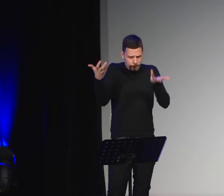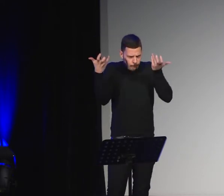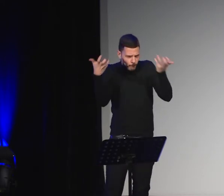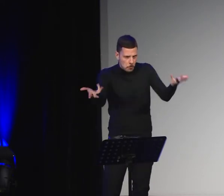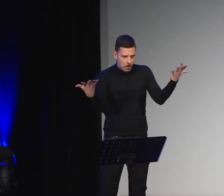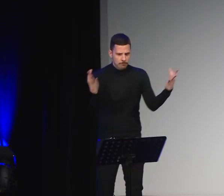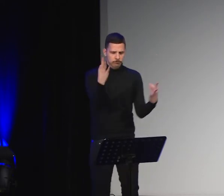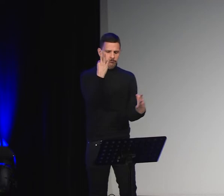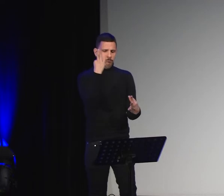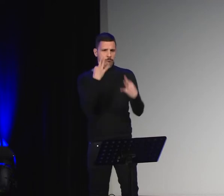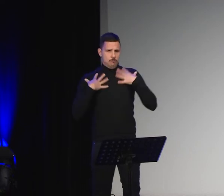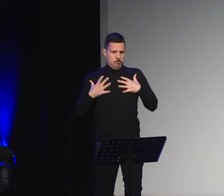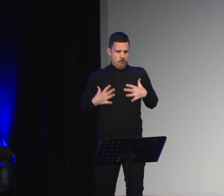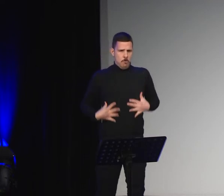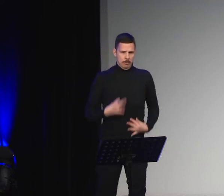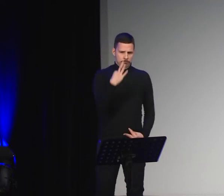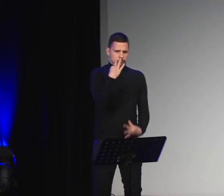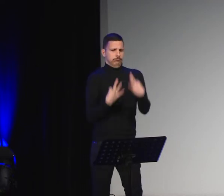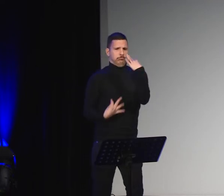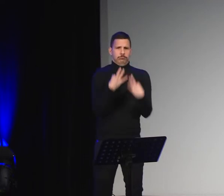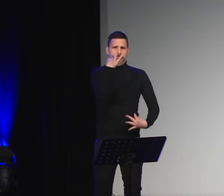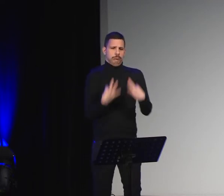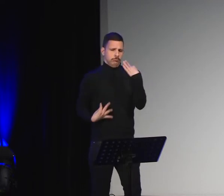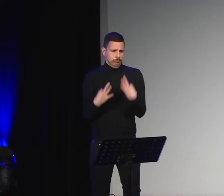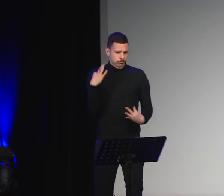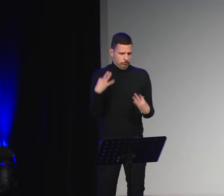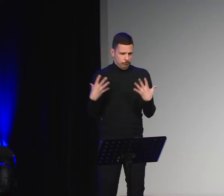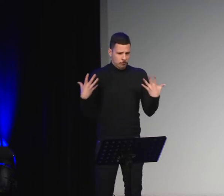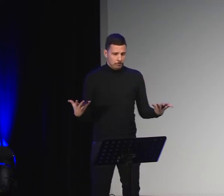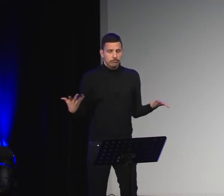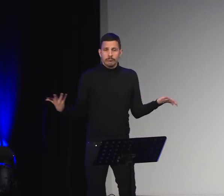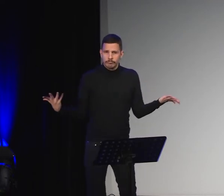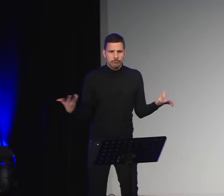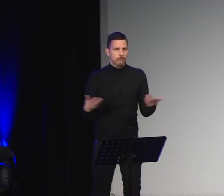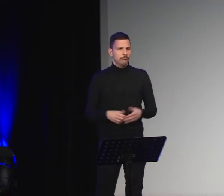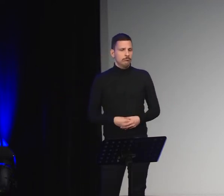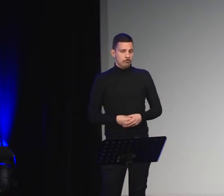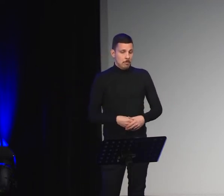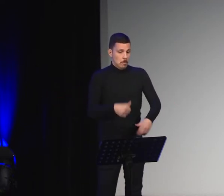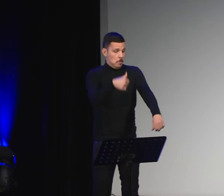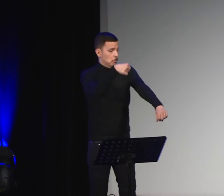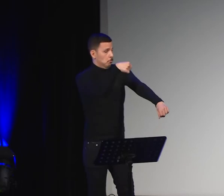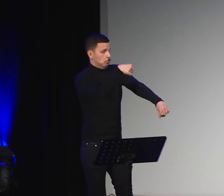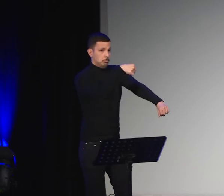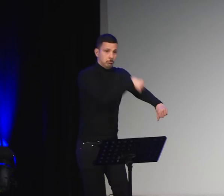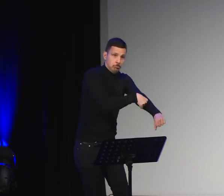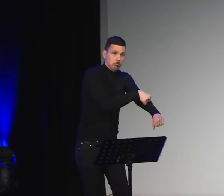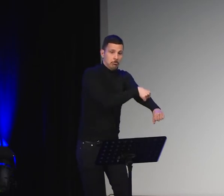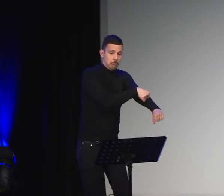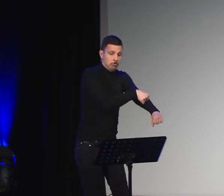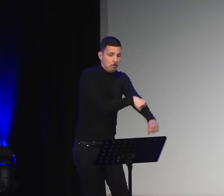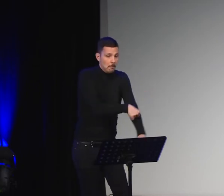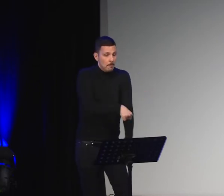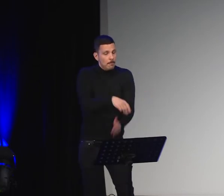Il aurait voulu des touches sur son propre corps pour se régler. Une touche pour dormir, une touche pour rire, une touche